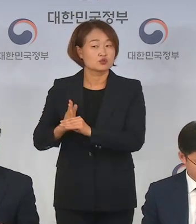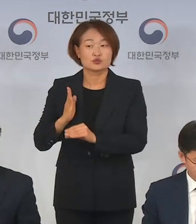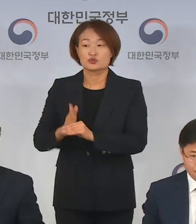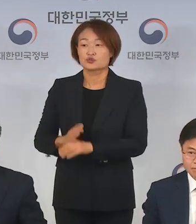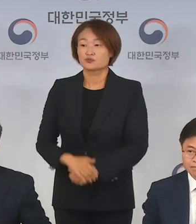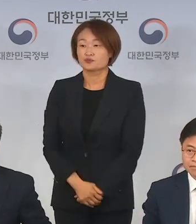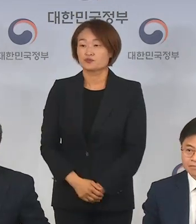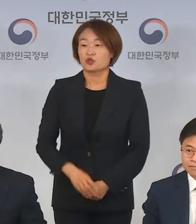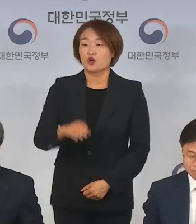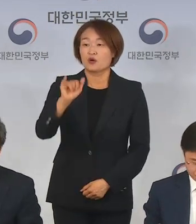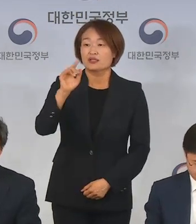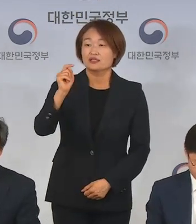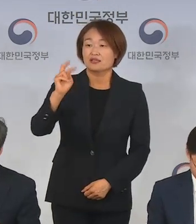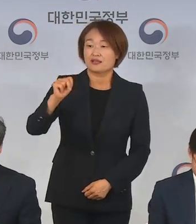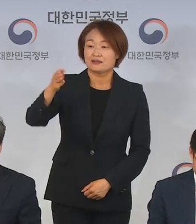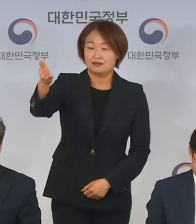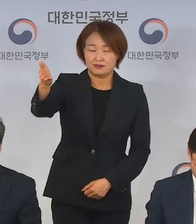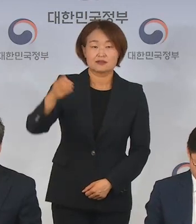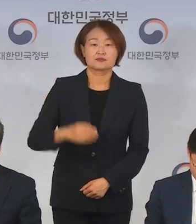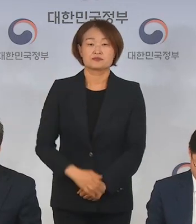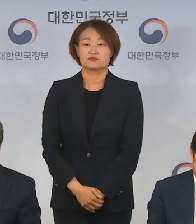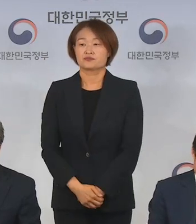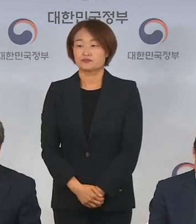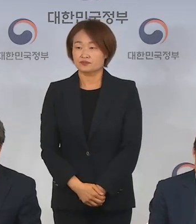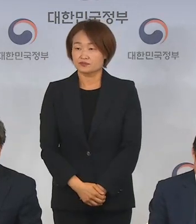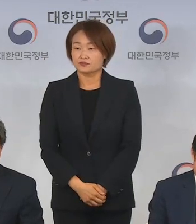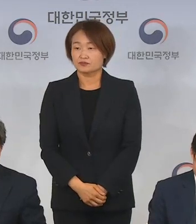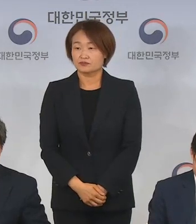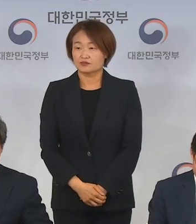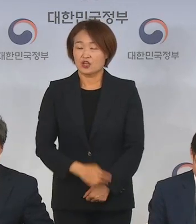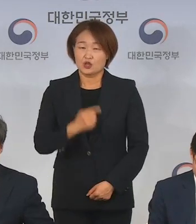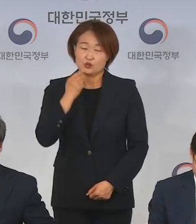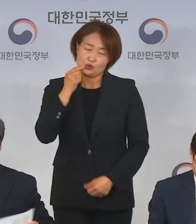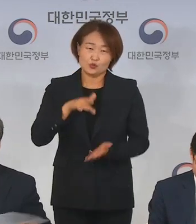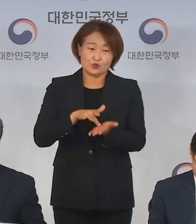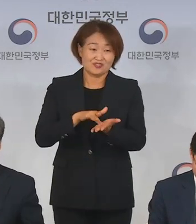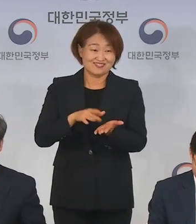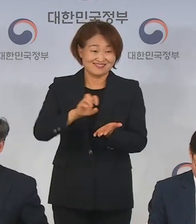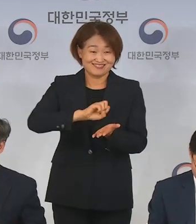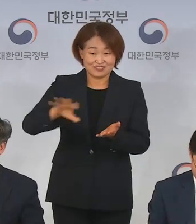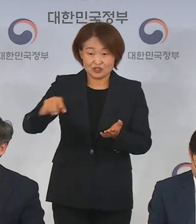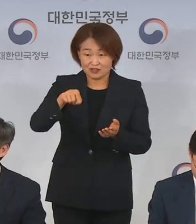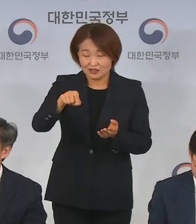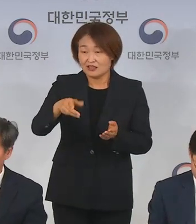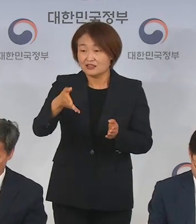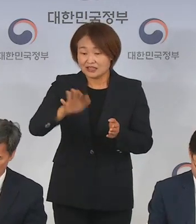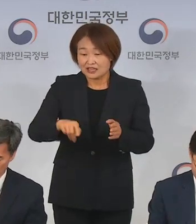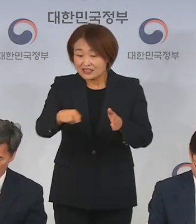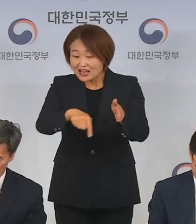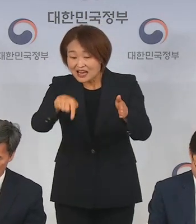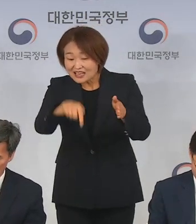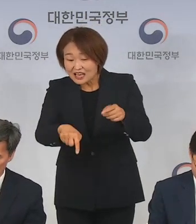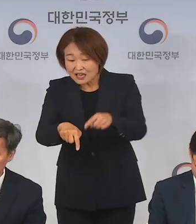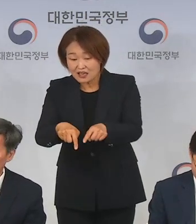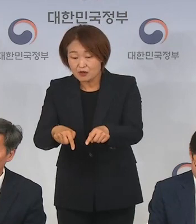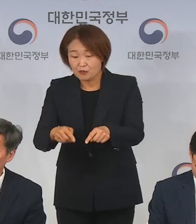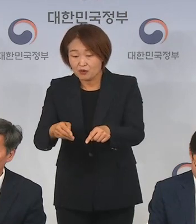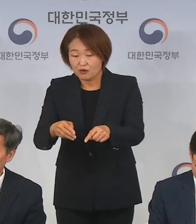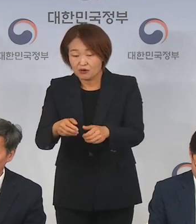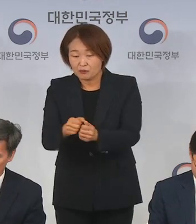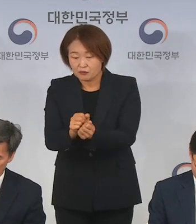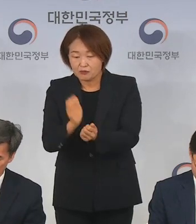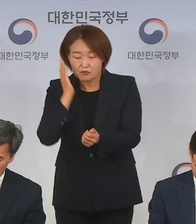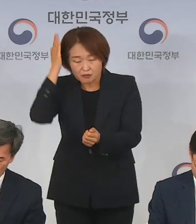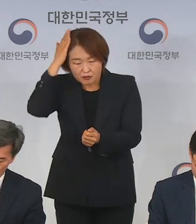네, 안녕하세요. 저 YTN 박기환 기자라고 합니다. 먼저 오염수 시료 채취 관련해서 직접 채취가 필요하다는 주장도